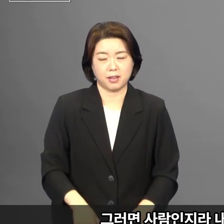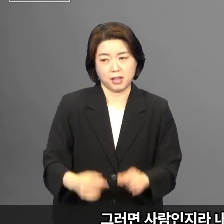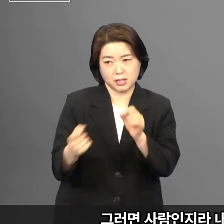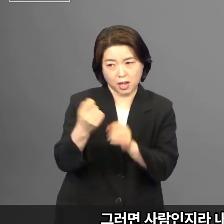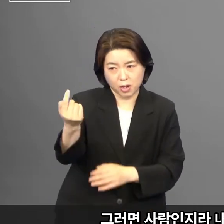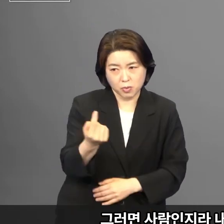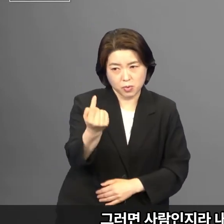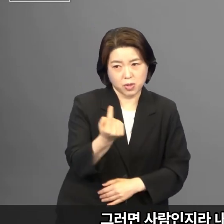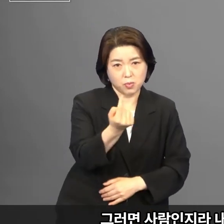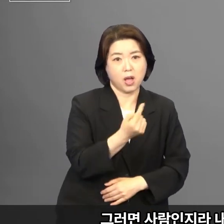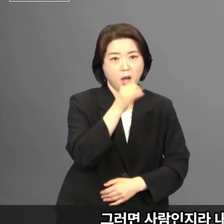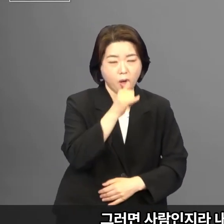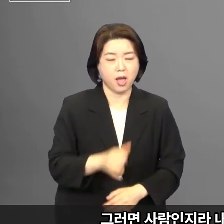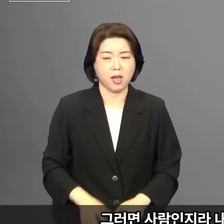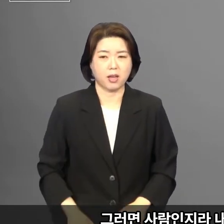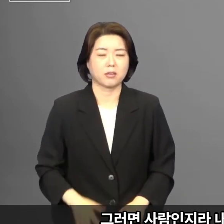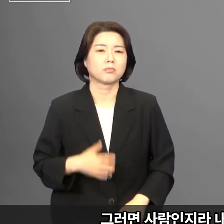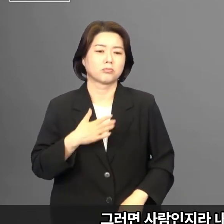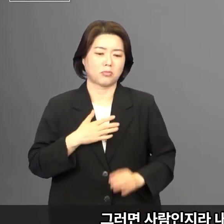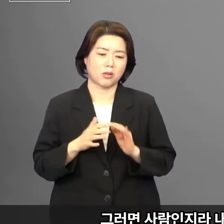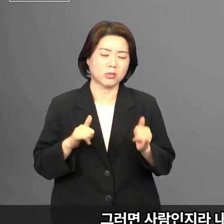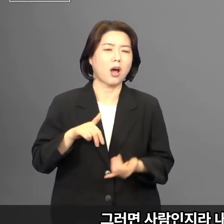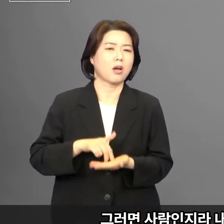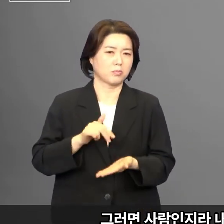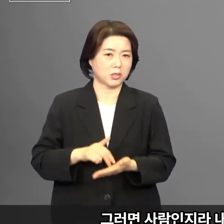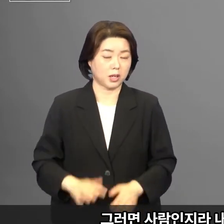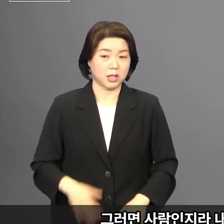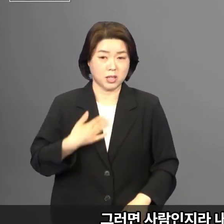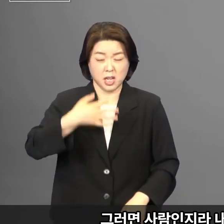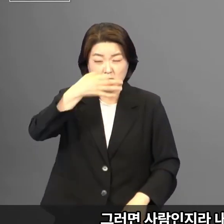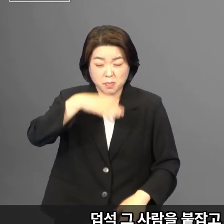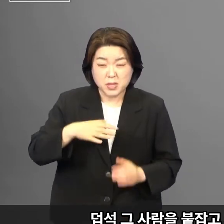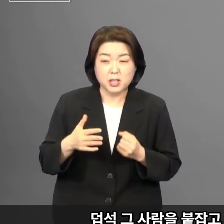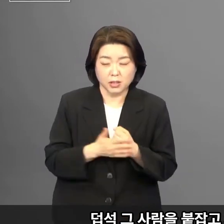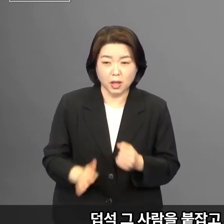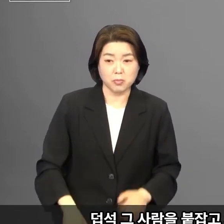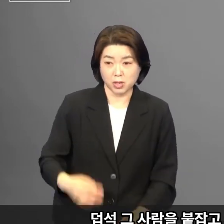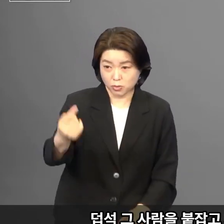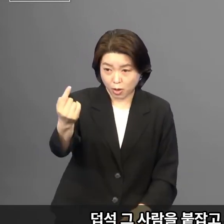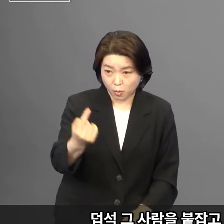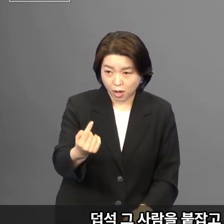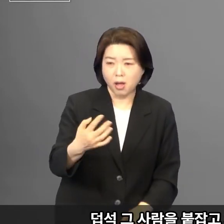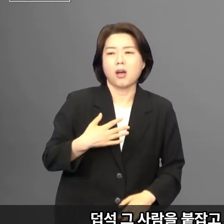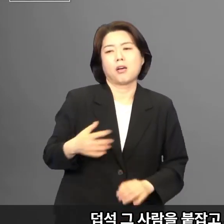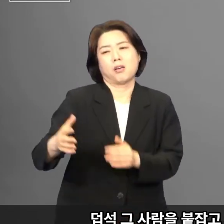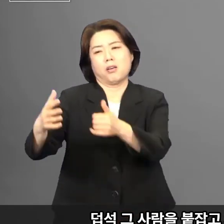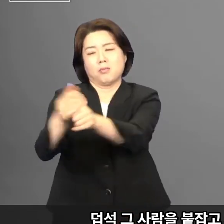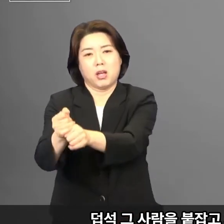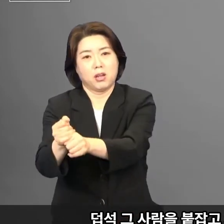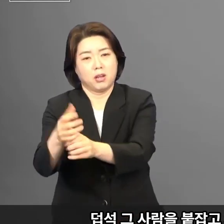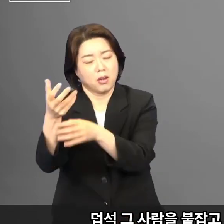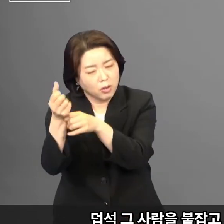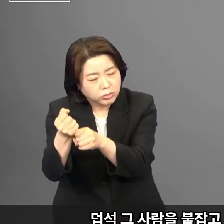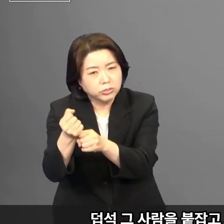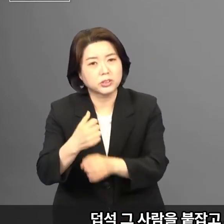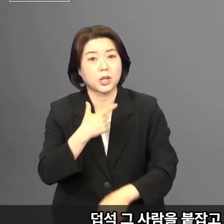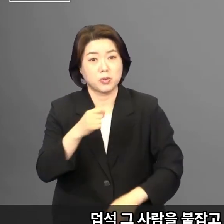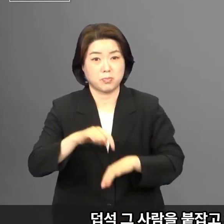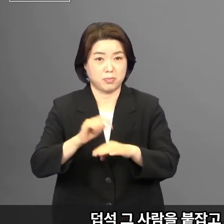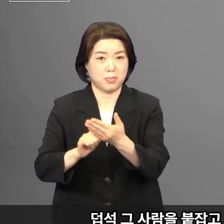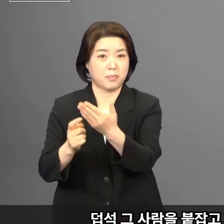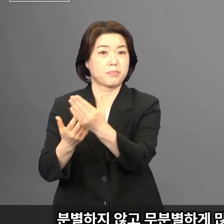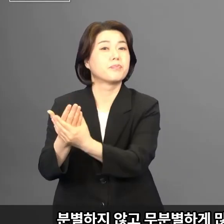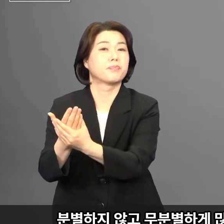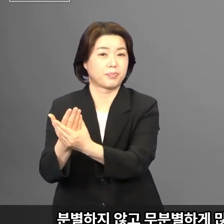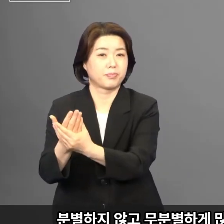다가와요. 그러면 사람인지라 내가 어렵기 때문에 다가오면 덥석 그 사람을 붙잡고 의지하고 싶은 마음이